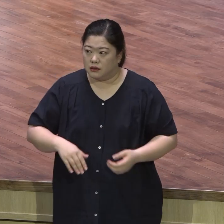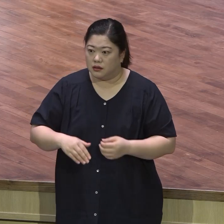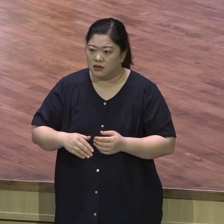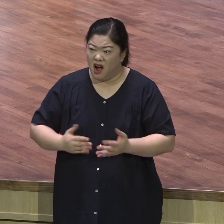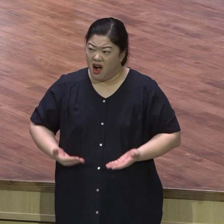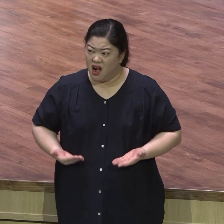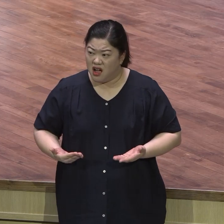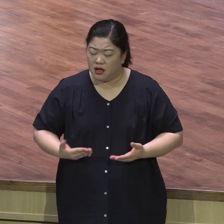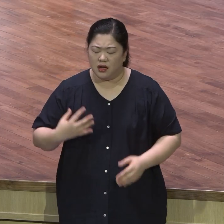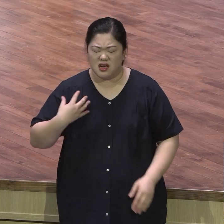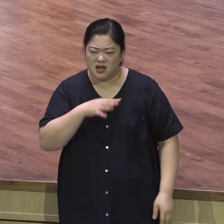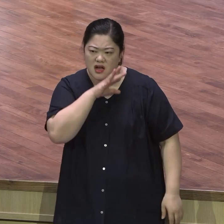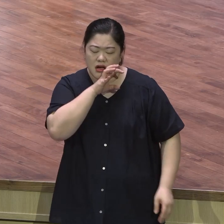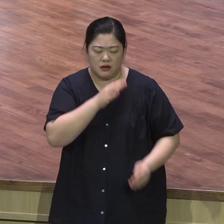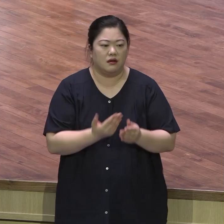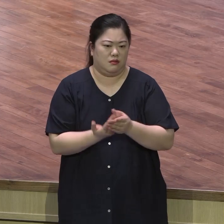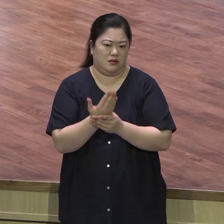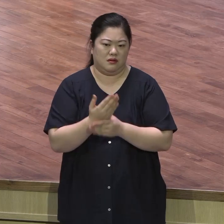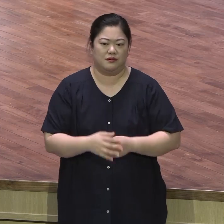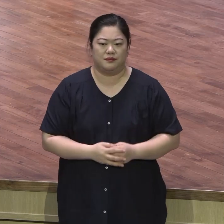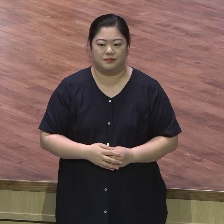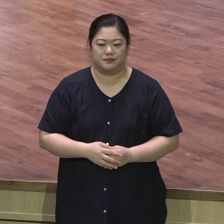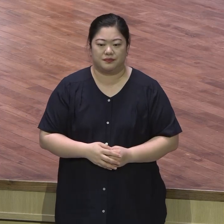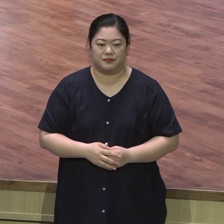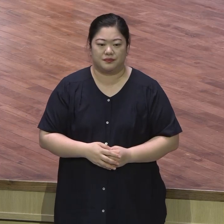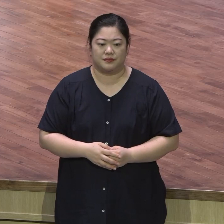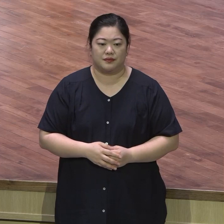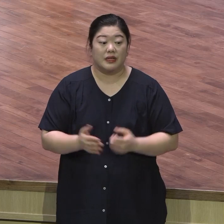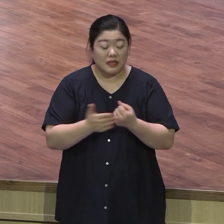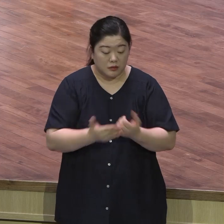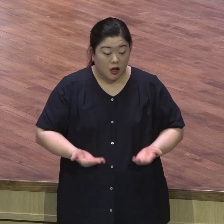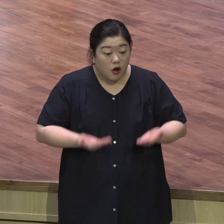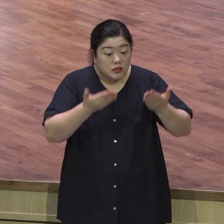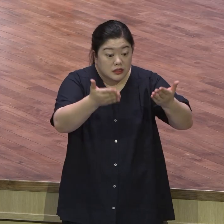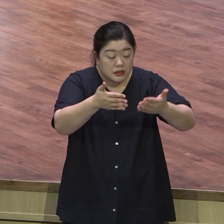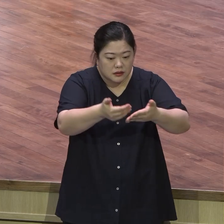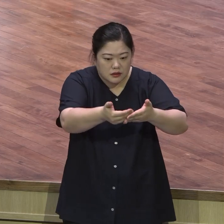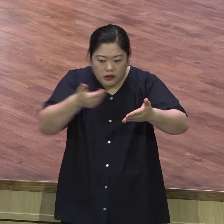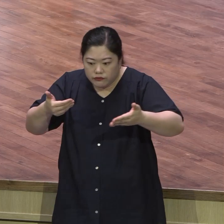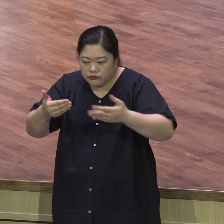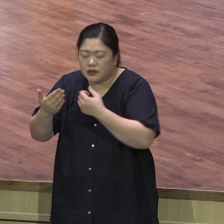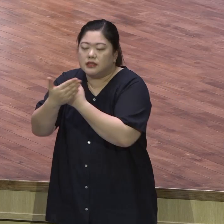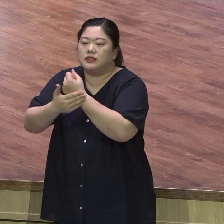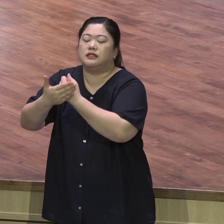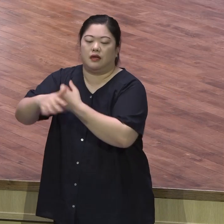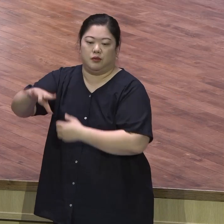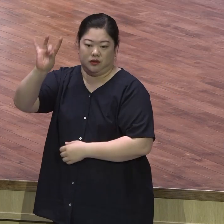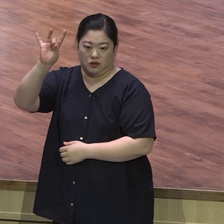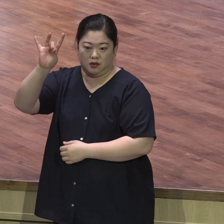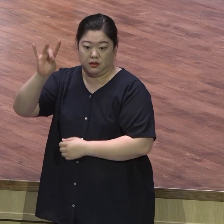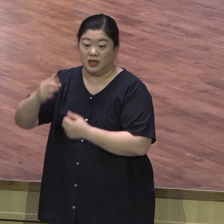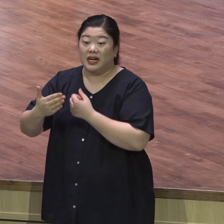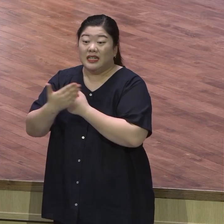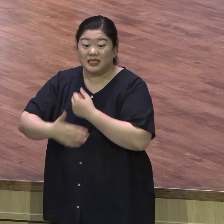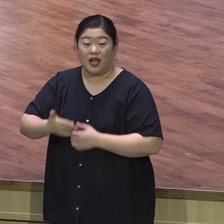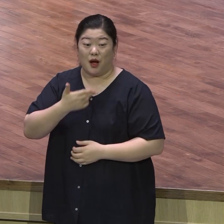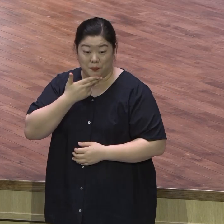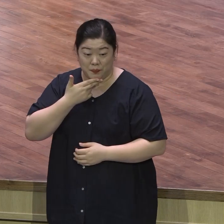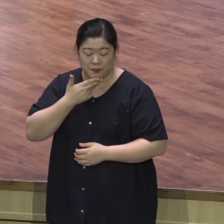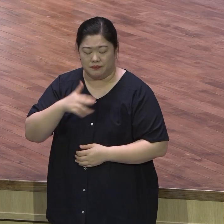헌신에 앞서 은혜 받는 것이 먼저라는 사실을 강조하고 있어요. 은혜 안 받으면 하지 마세요.